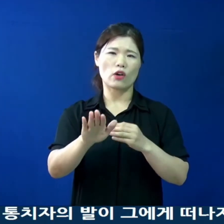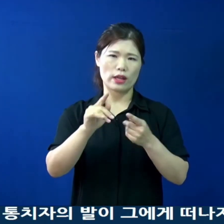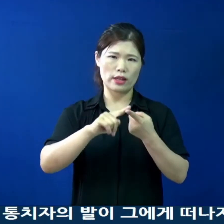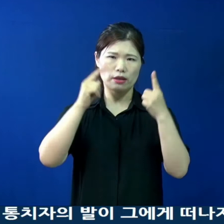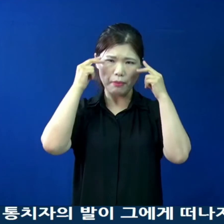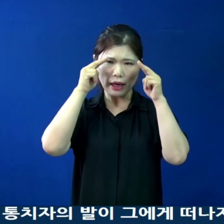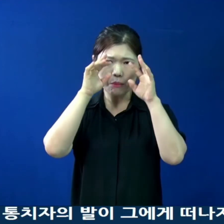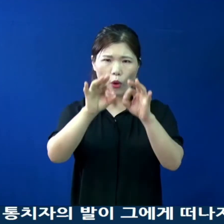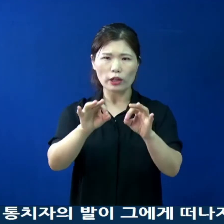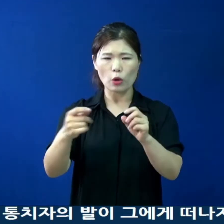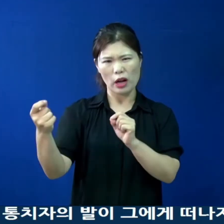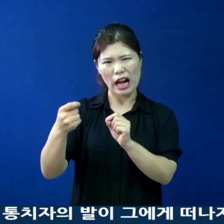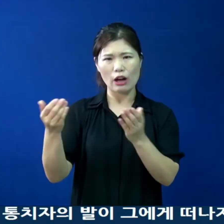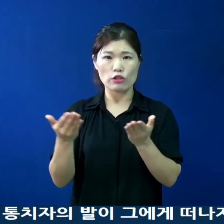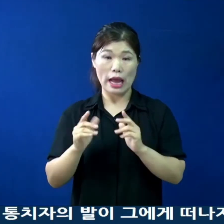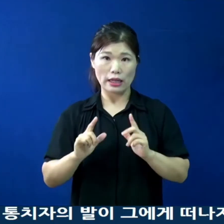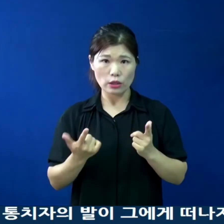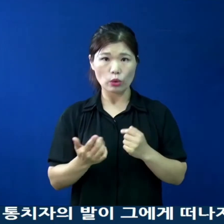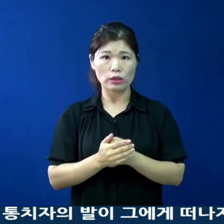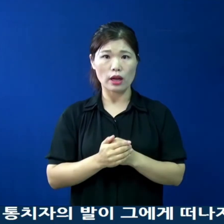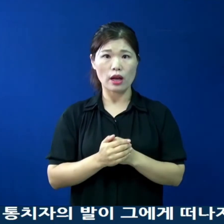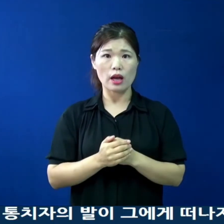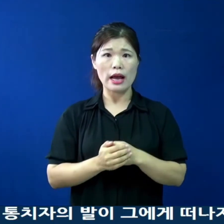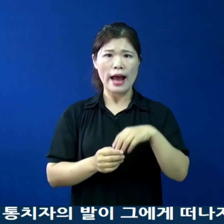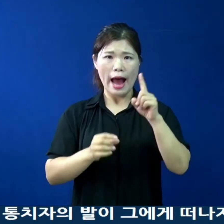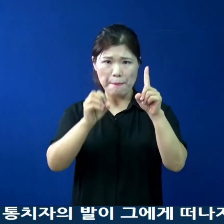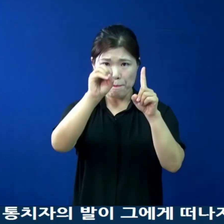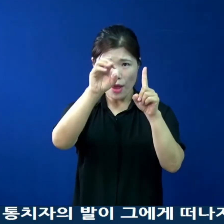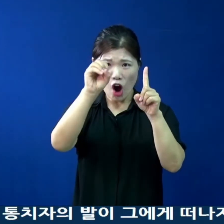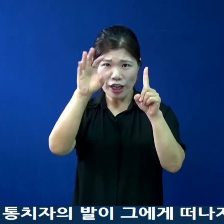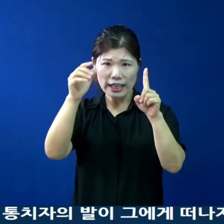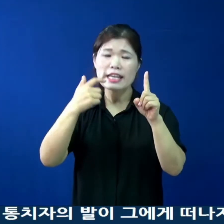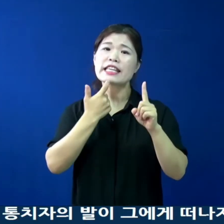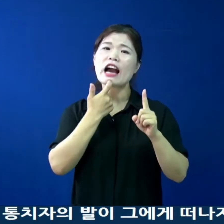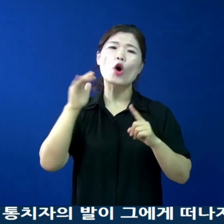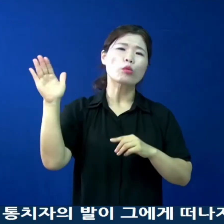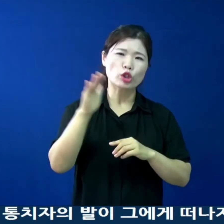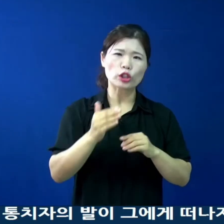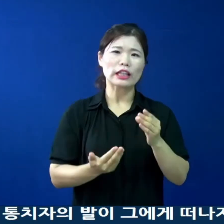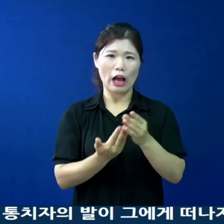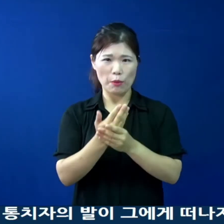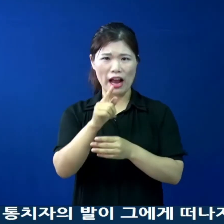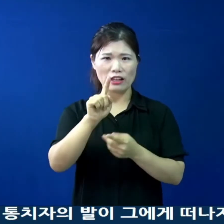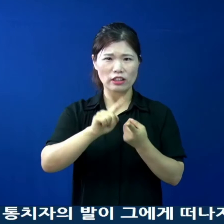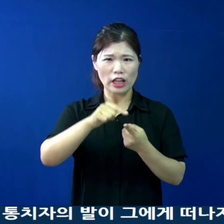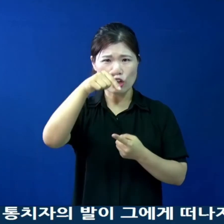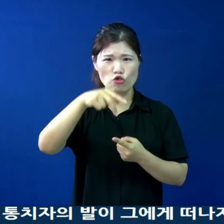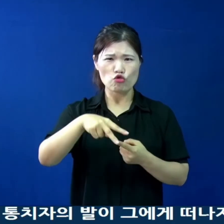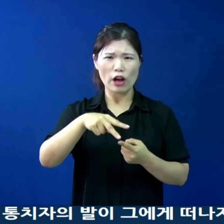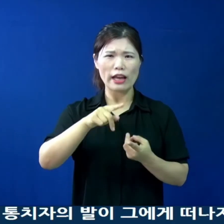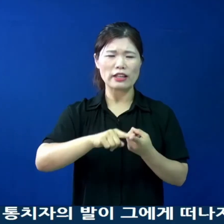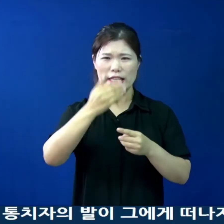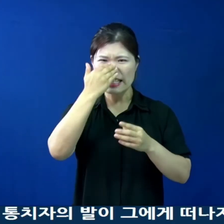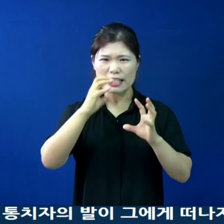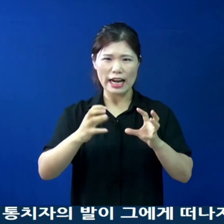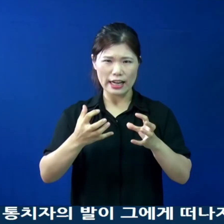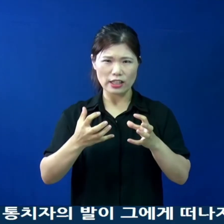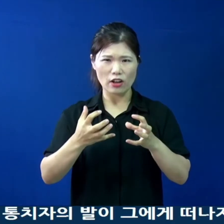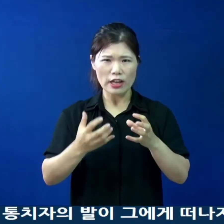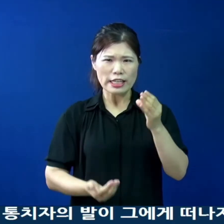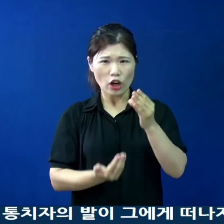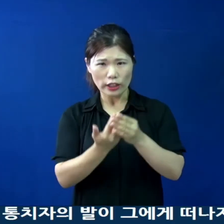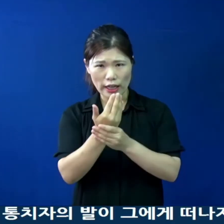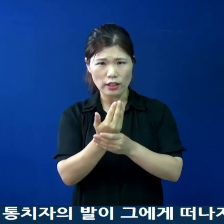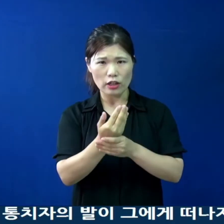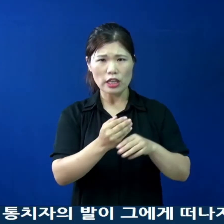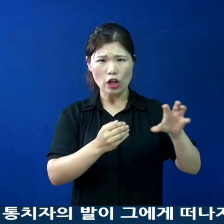바라보아도 가까운 일이 아니로다. 한 별이 야곱에게서 나오며 한 규가 이스라엘에게서 일어나서 모압을